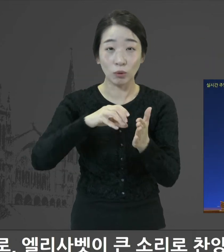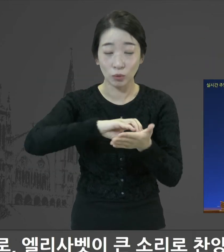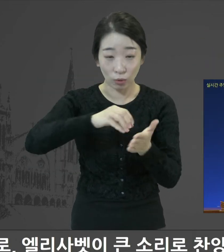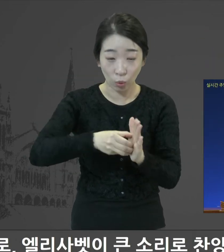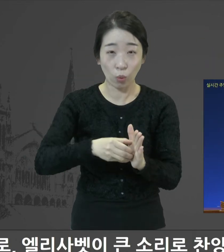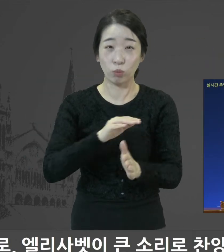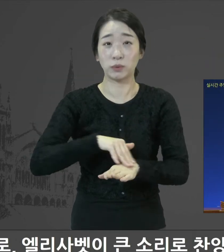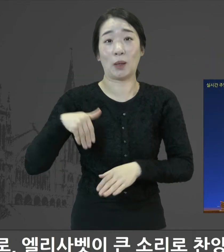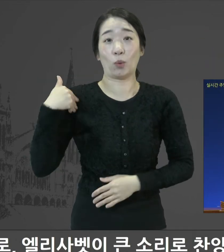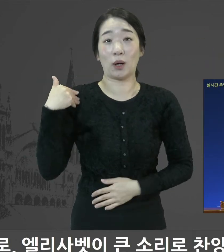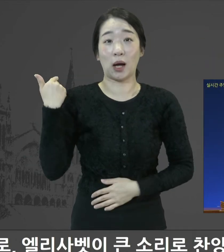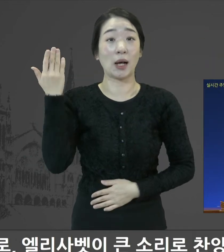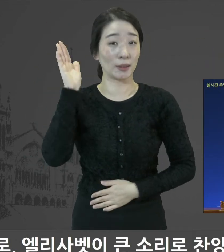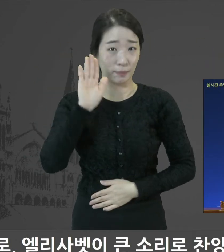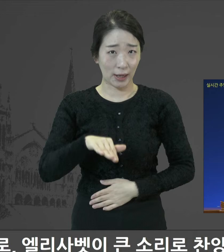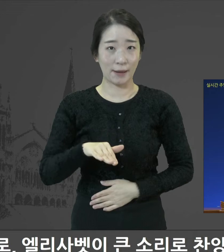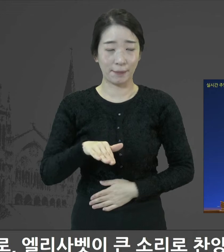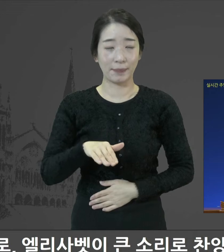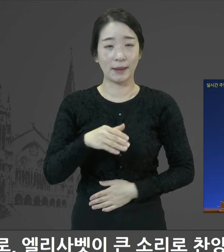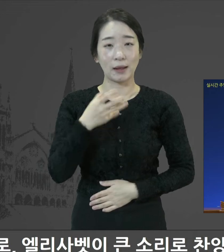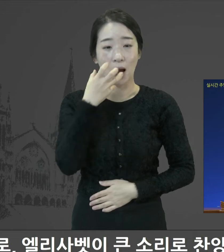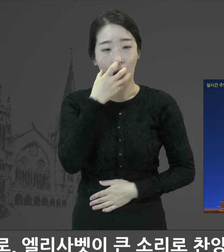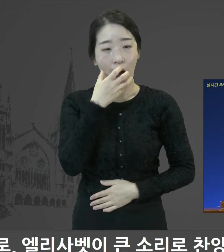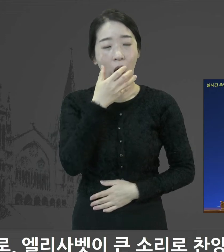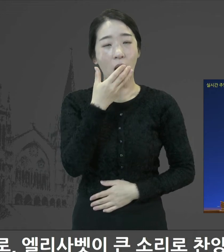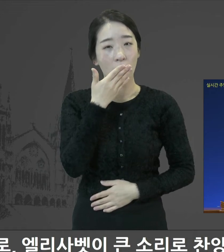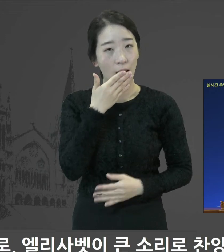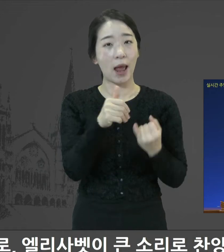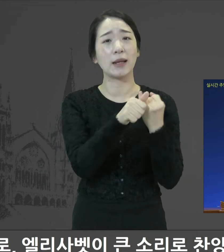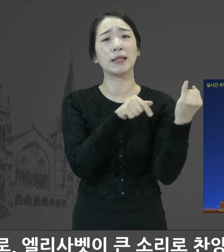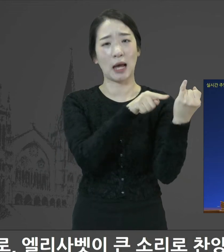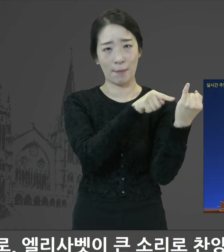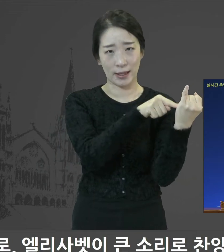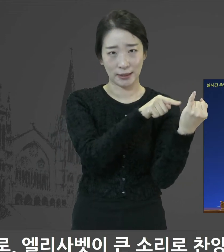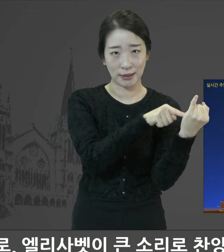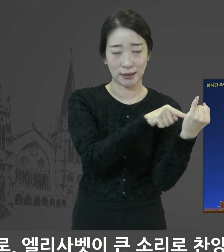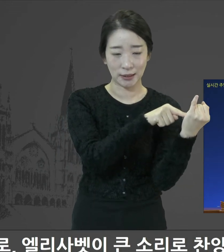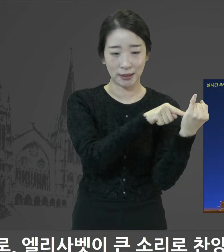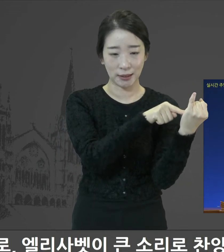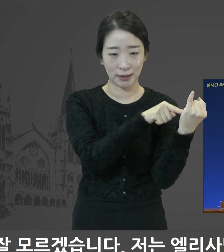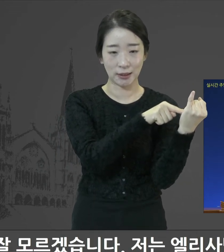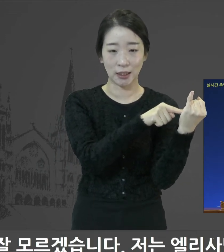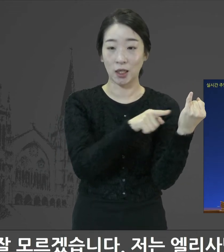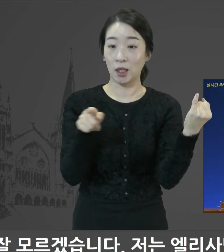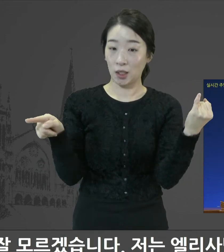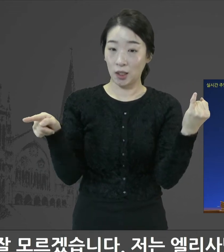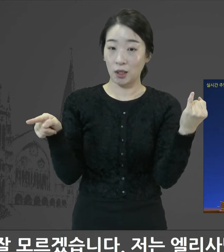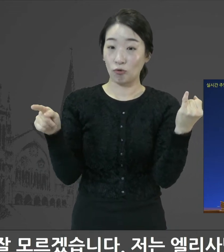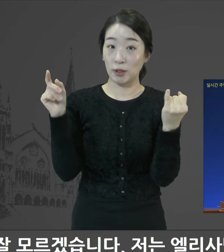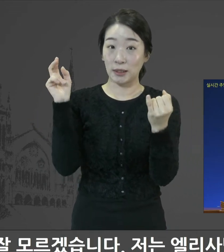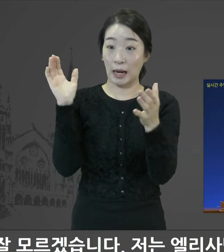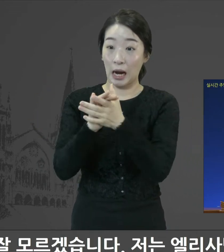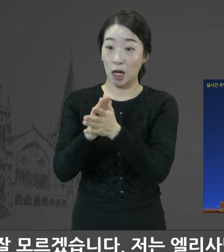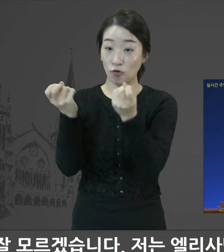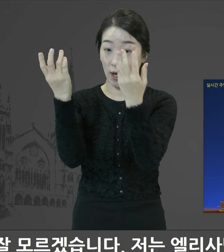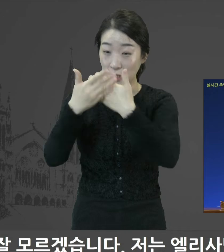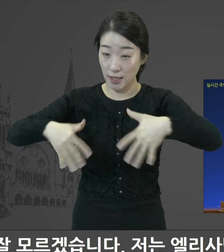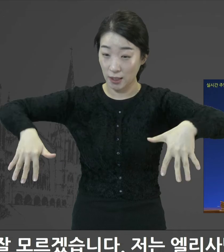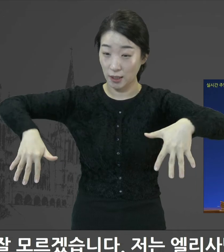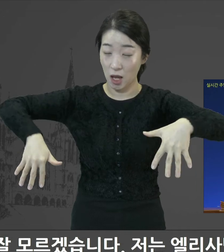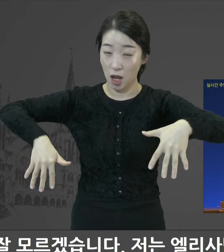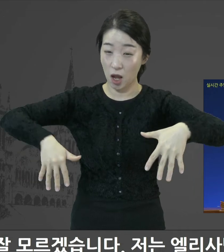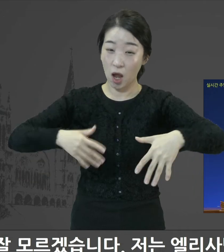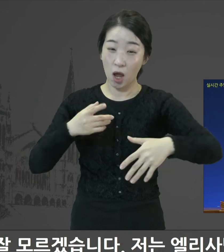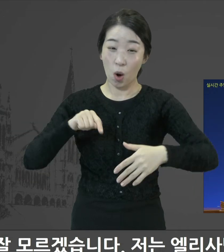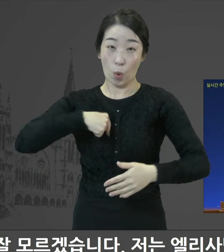저는 엘리사벳이 우리 할렐루야 찬양대 이 솔리스트보다 더 큰 소리를 냈다, 그렇게 생각이 안